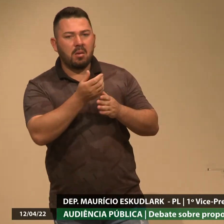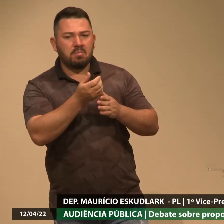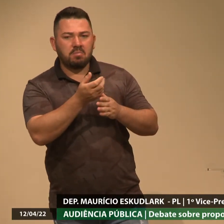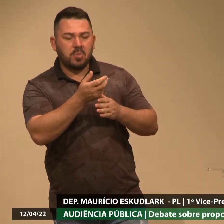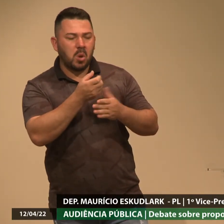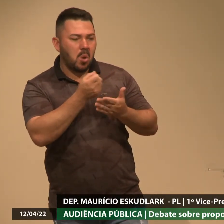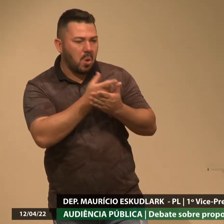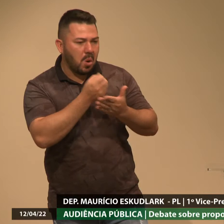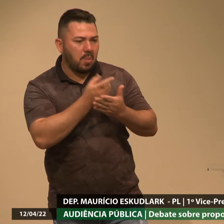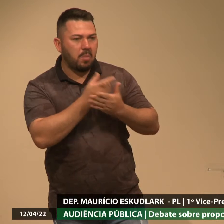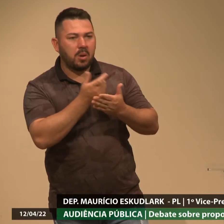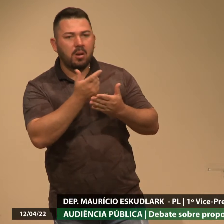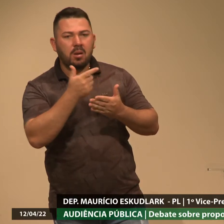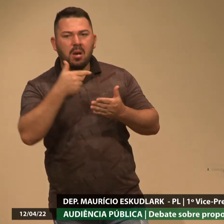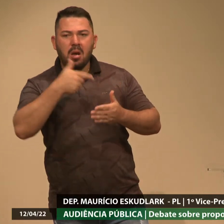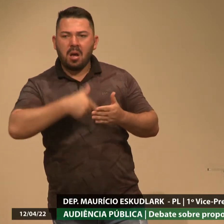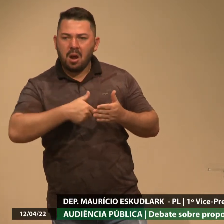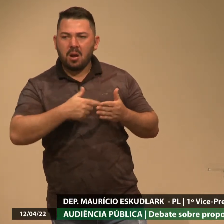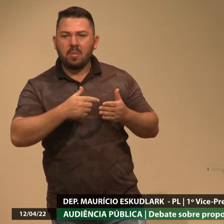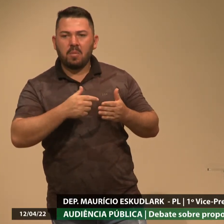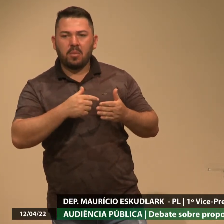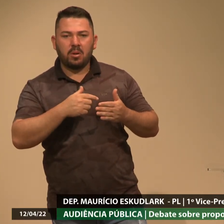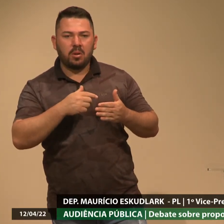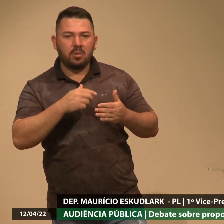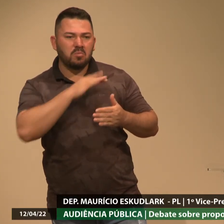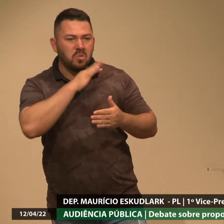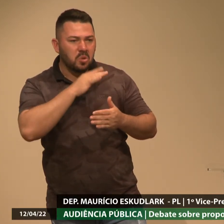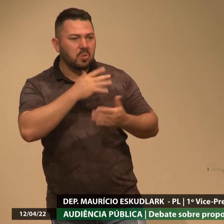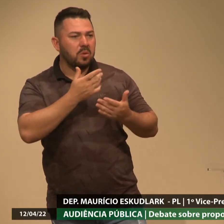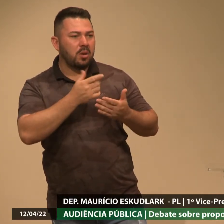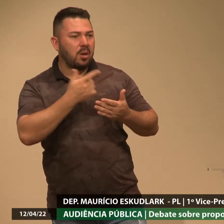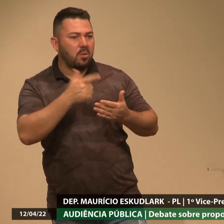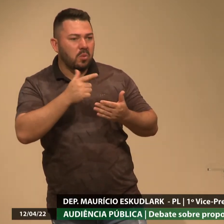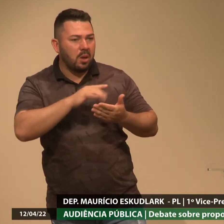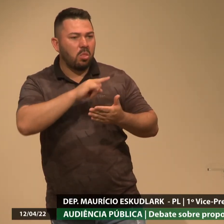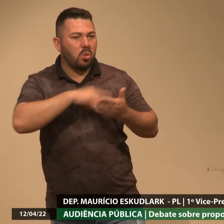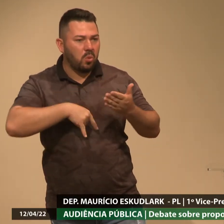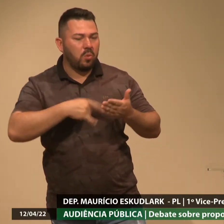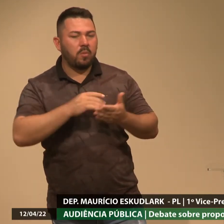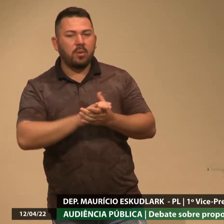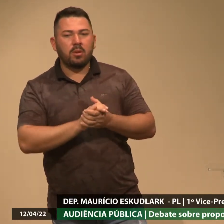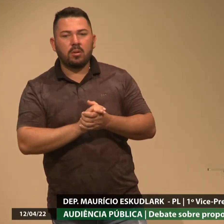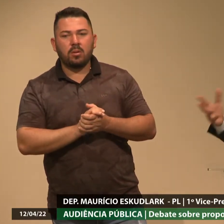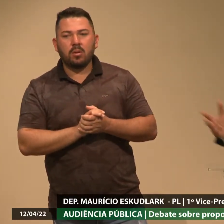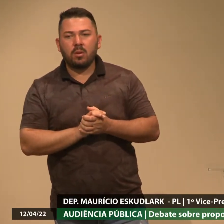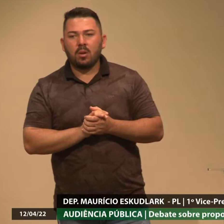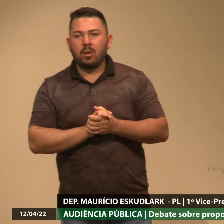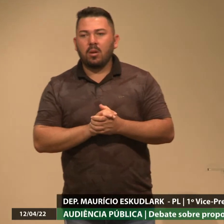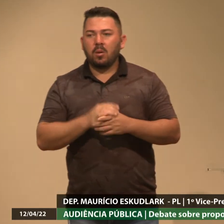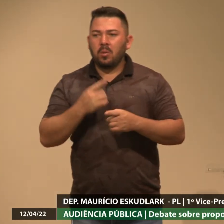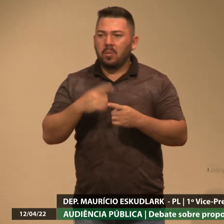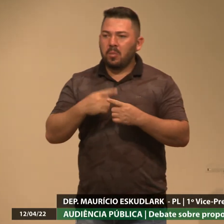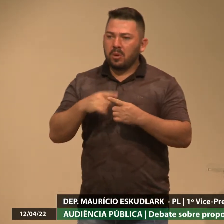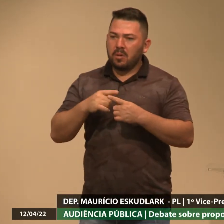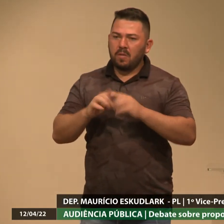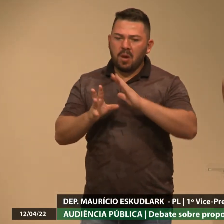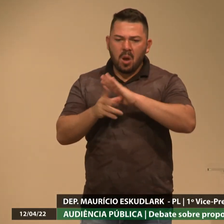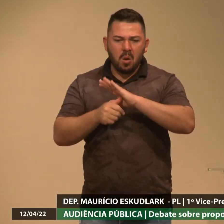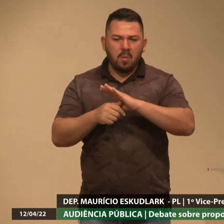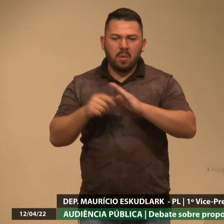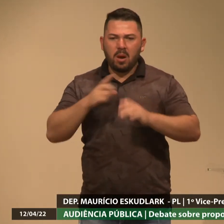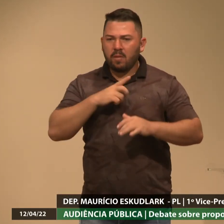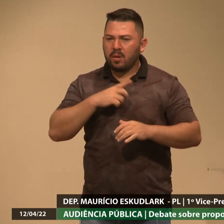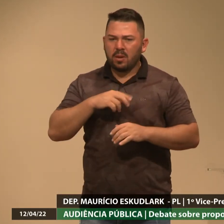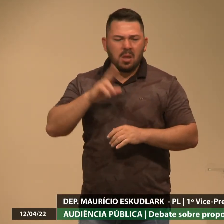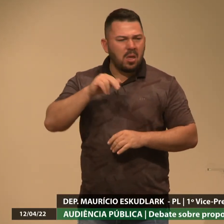a porque seu cidadão de bem tiver a arma em casa o bandido vai roubar e vai ter isso